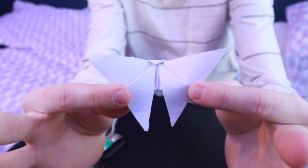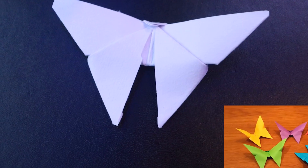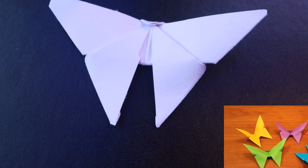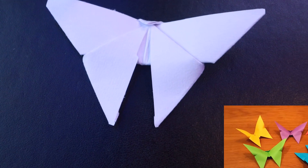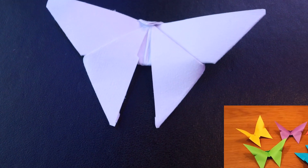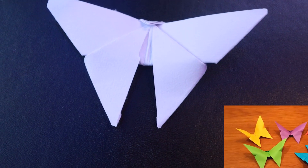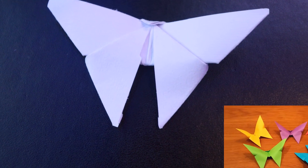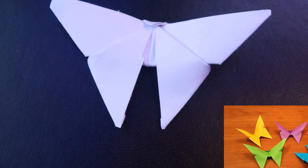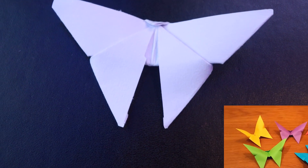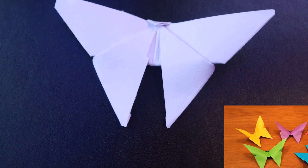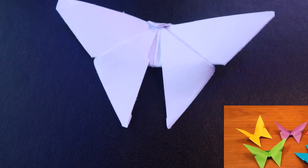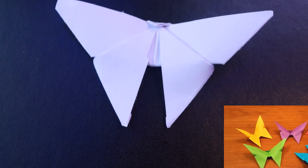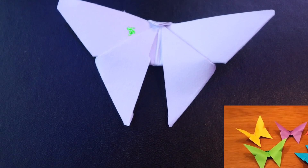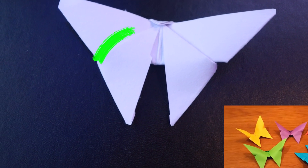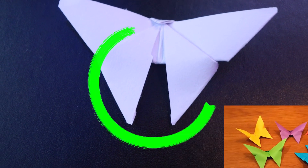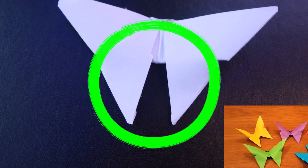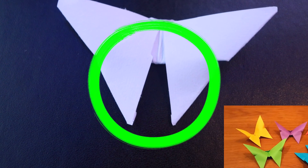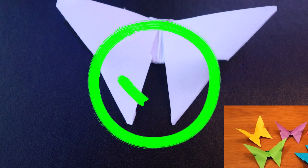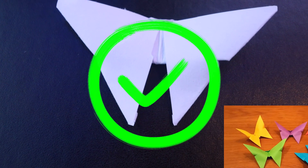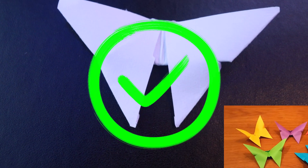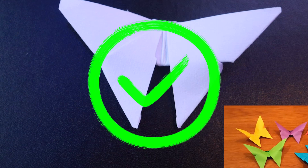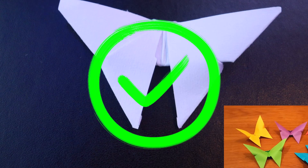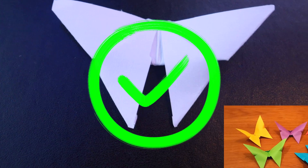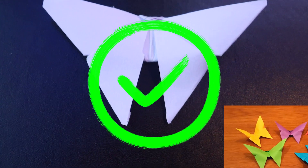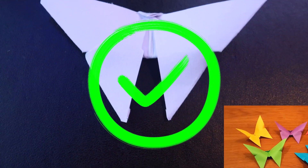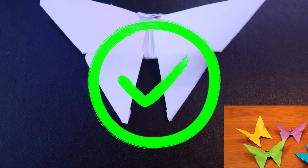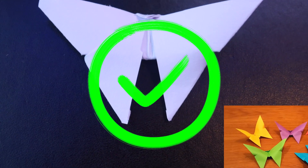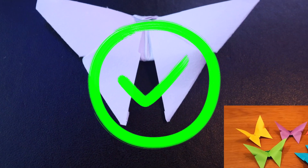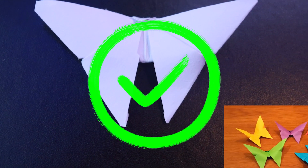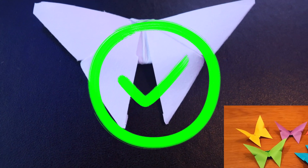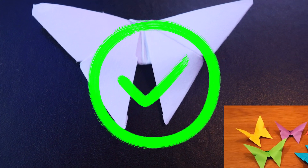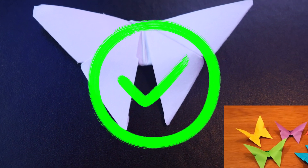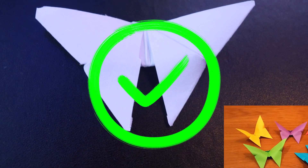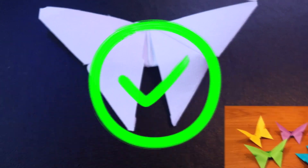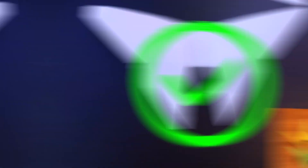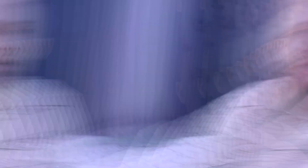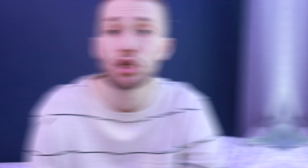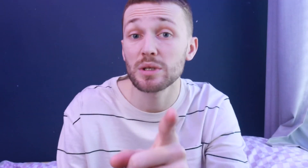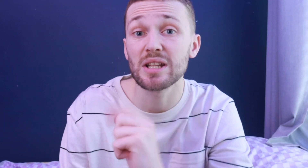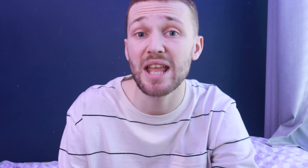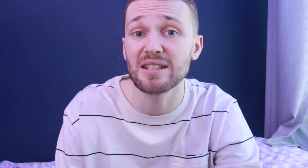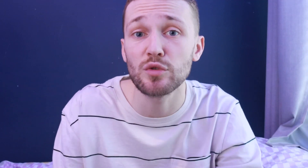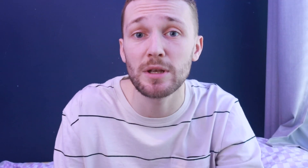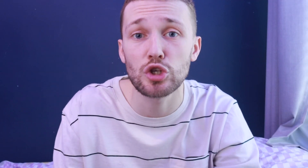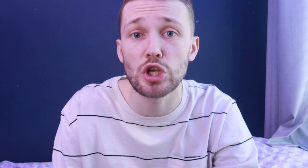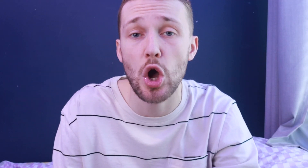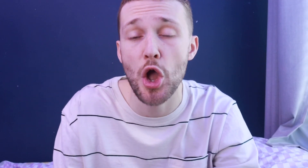drosodd. Ha, dyna ni! Wedi gorffen yr origami pili-pala. Nice one, Jacob! So, y sgil nesaf dwi'n mynd i trio